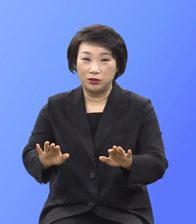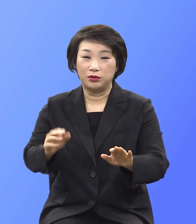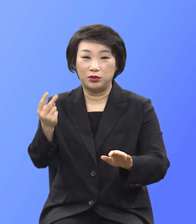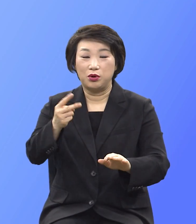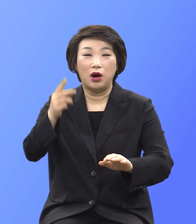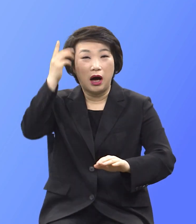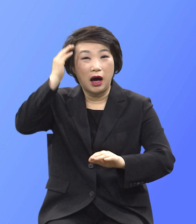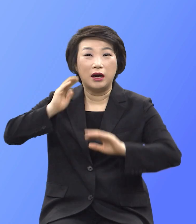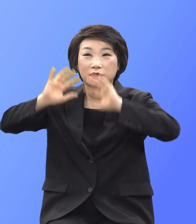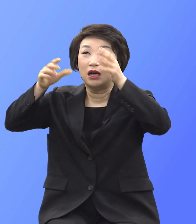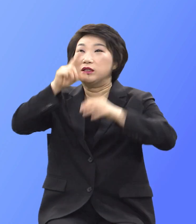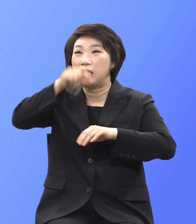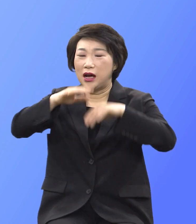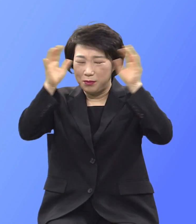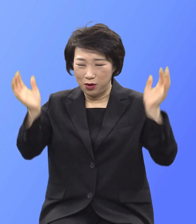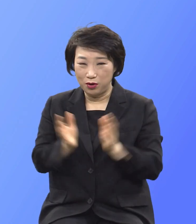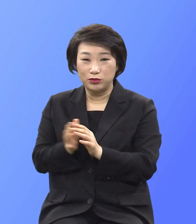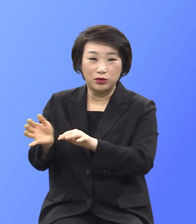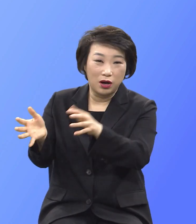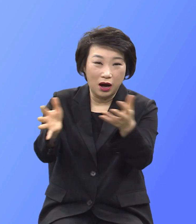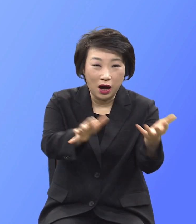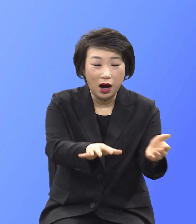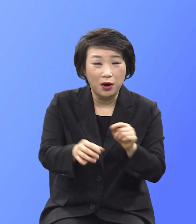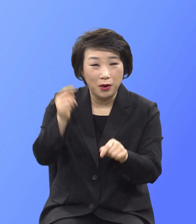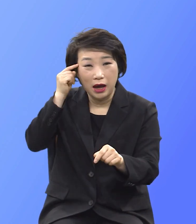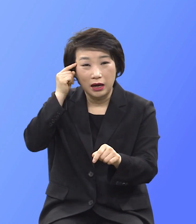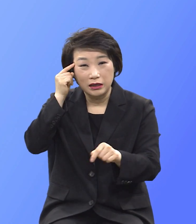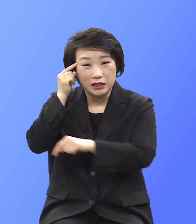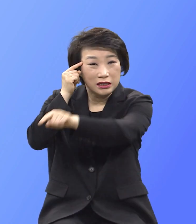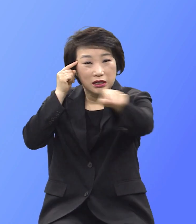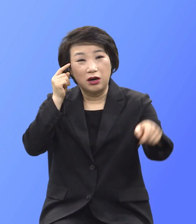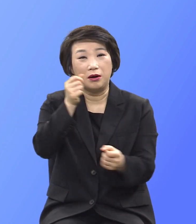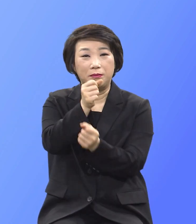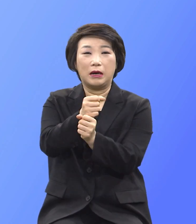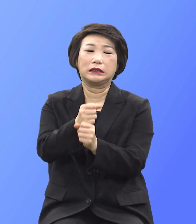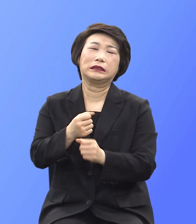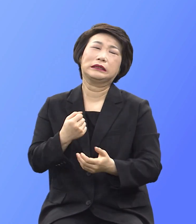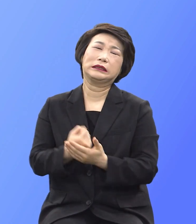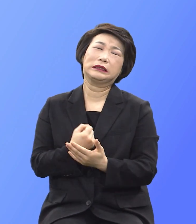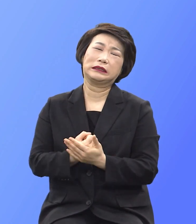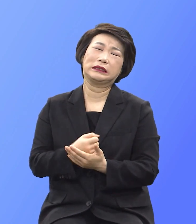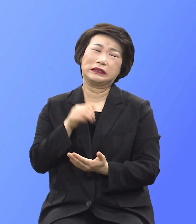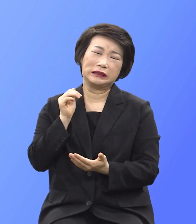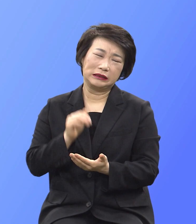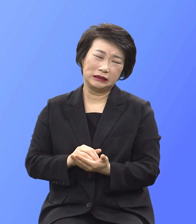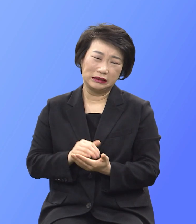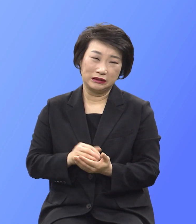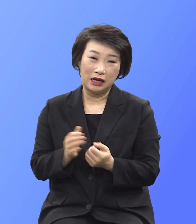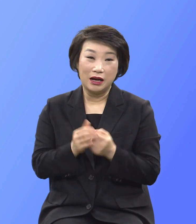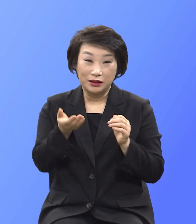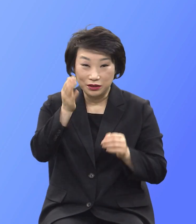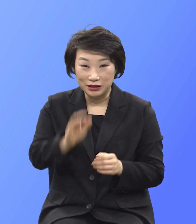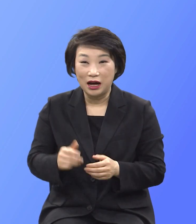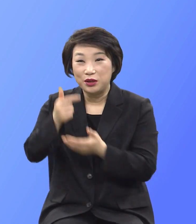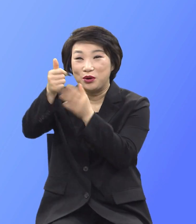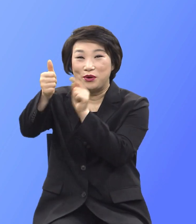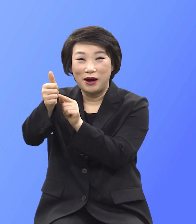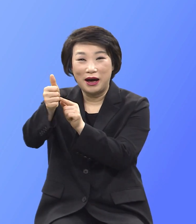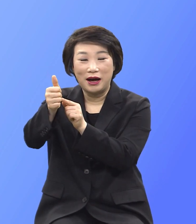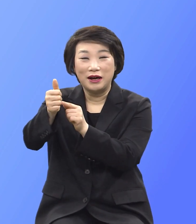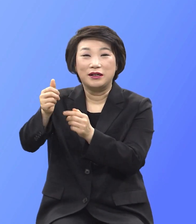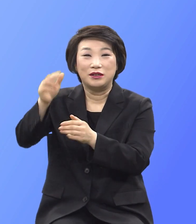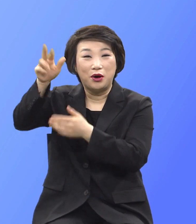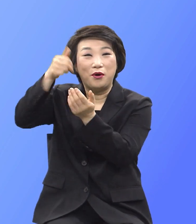것과 공중의 색까지 그리하니 이는 내가 그것을 지었음을 한탄함이니라 하시니라. 그러나 노아는